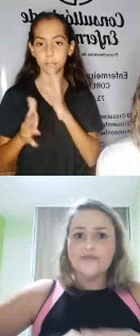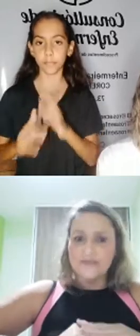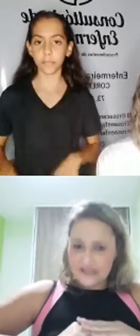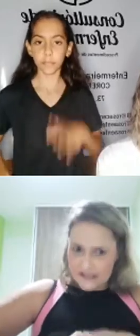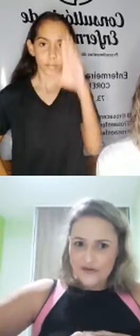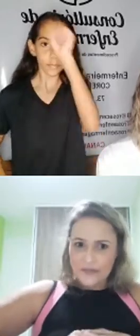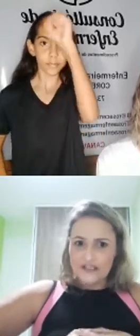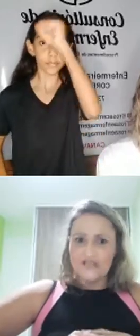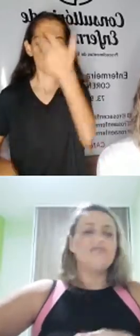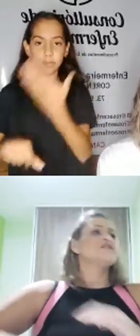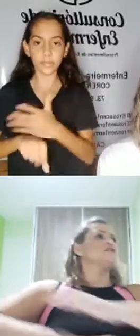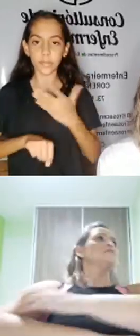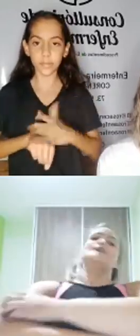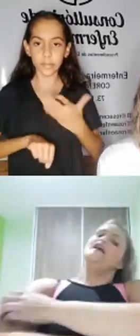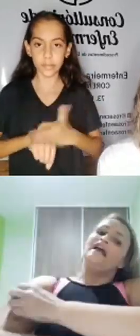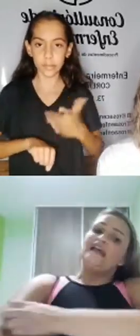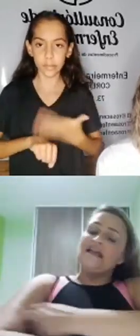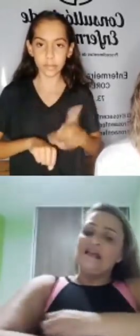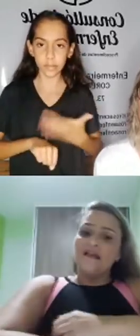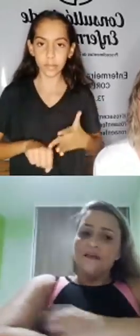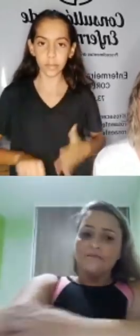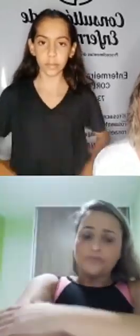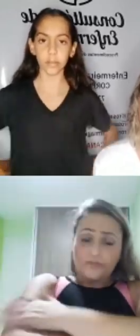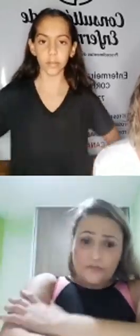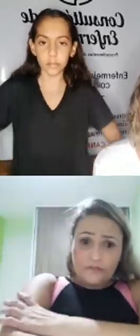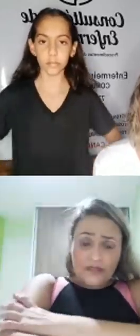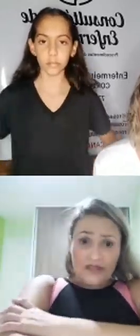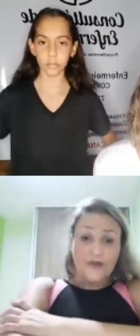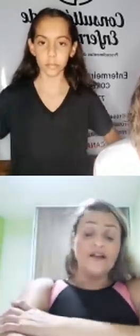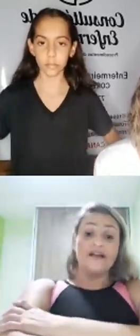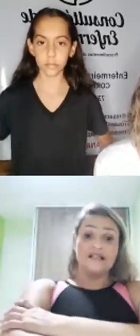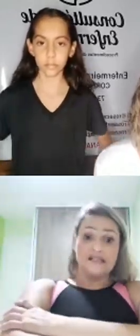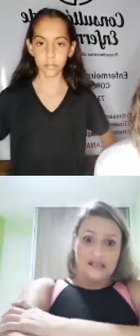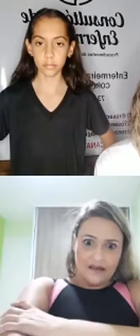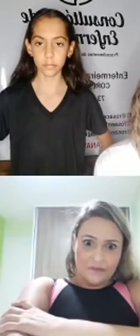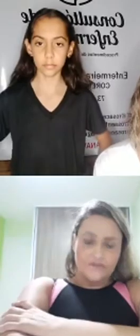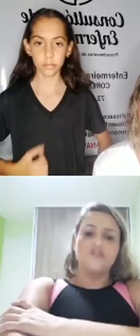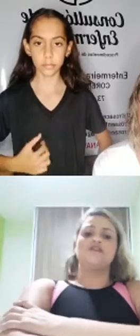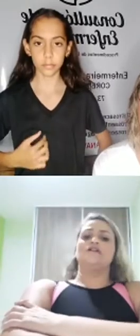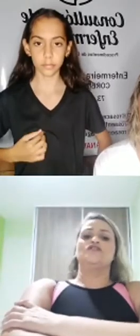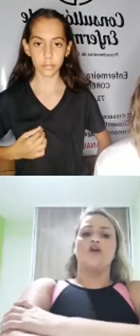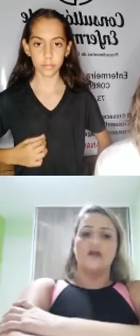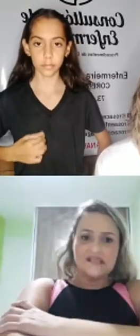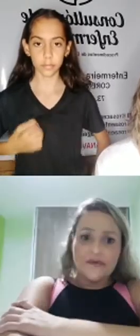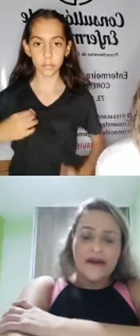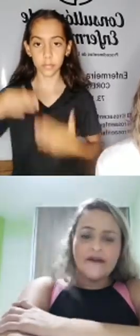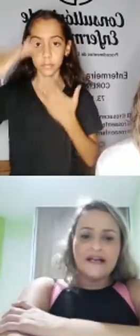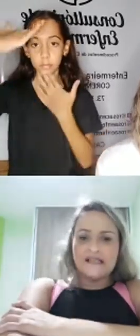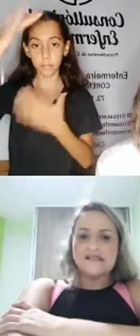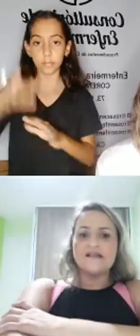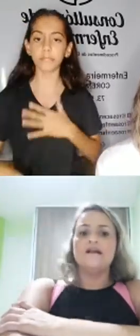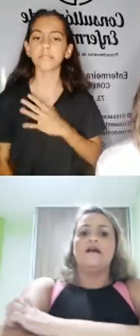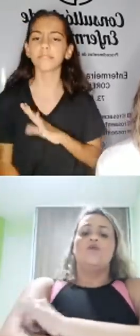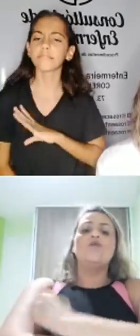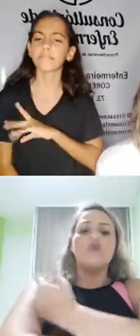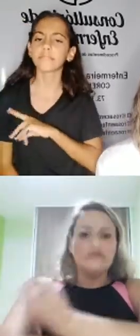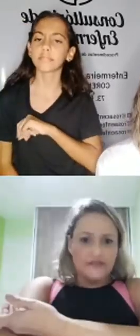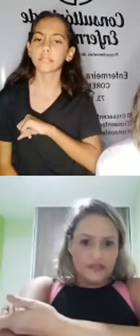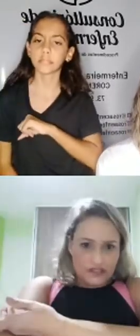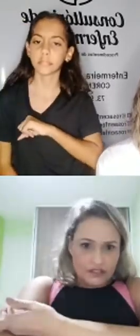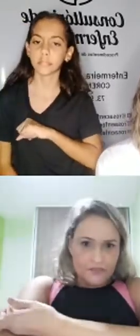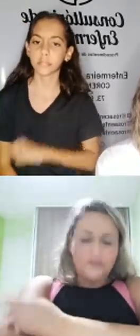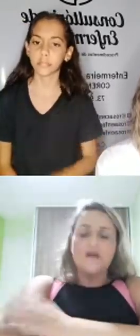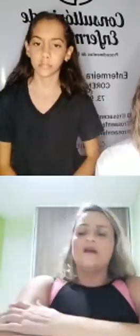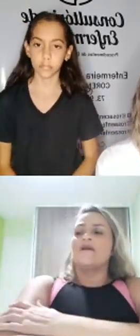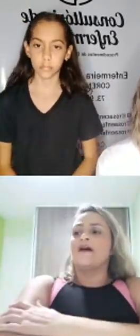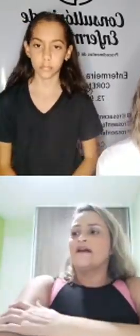Eu Que preciso bom, aprender Libras. perfeito. E eu quero agradecer de coração. Eu quero agradecer o